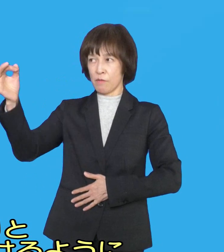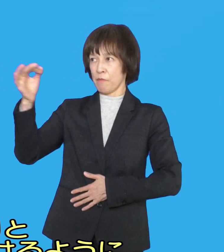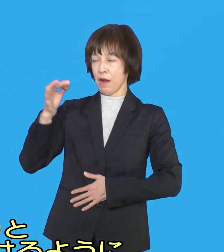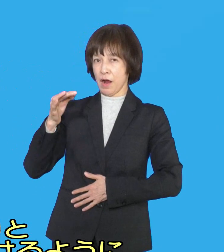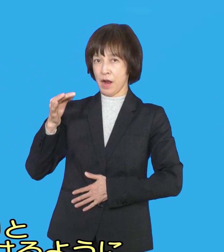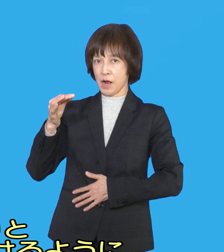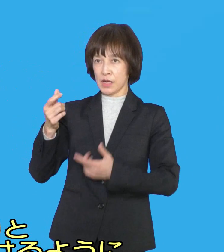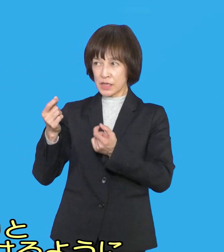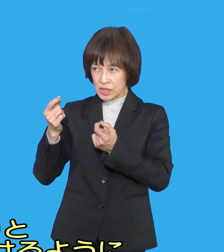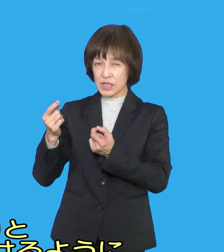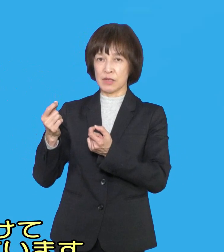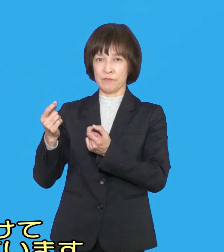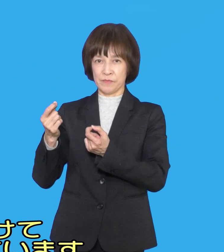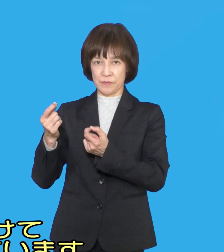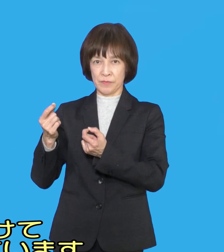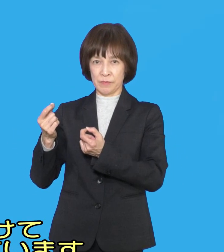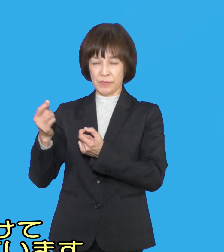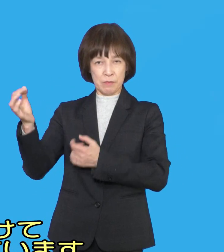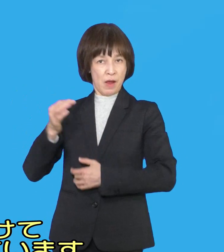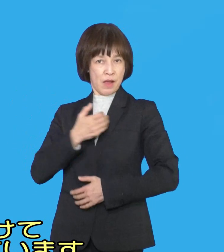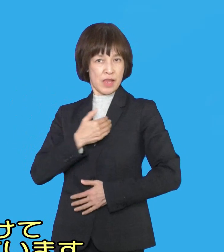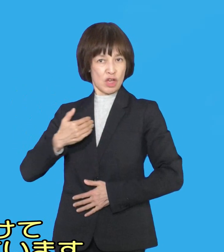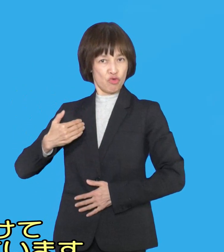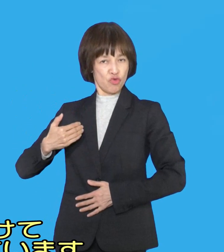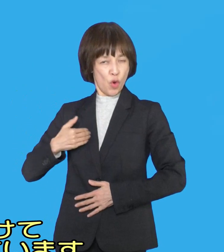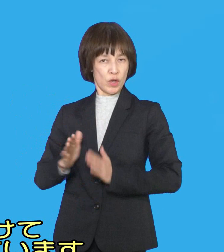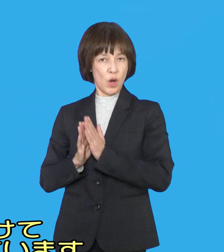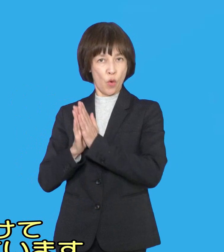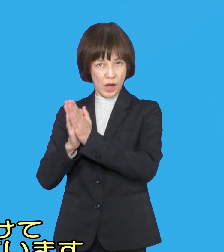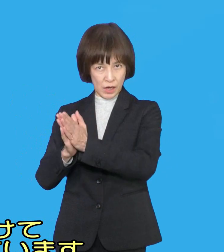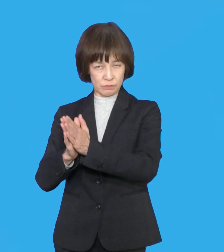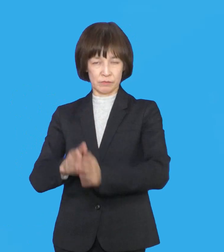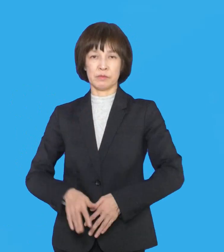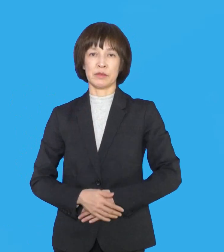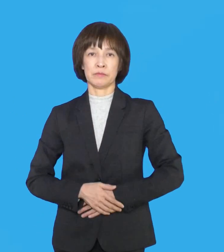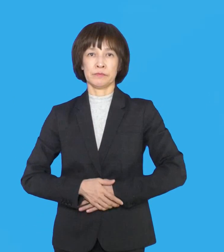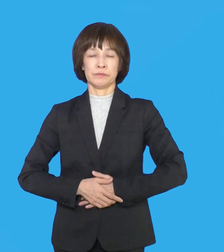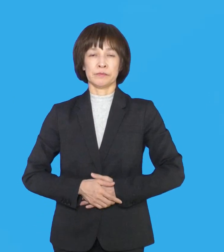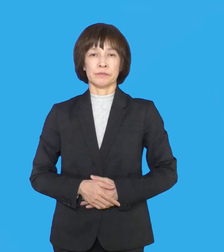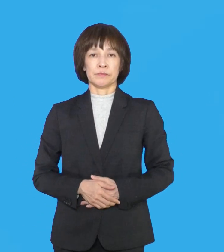ちりと国で確保していただけるように引き続き訴えかけていきたいと考えています。